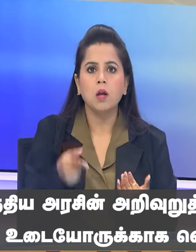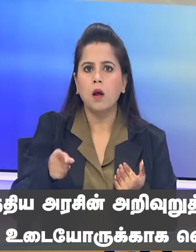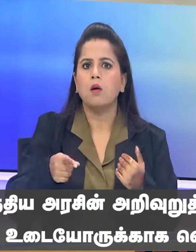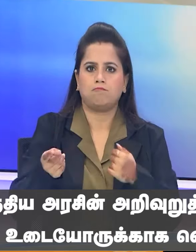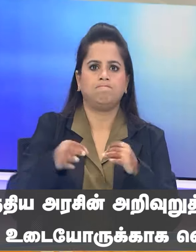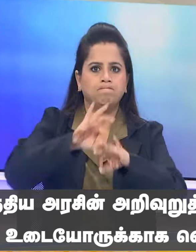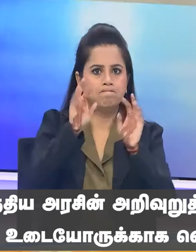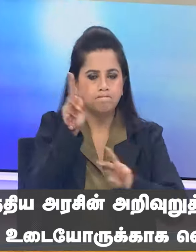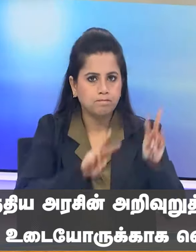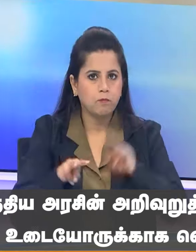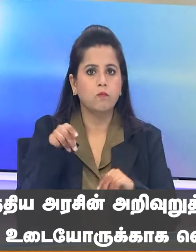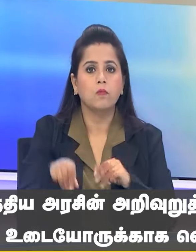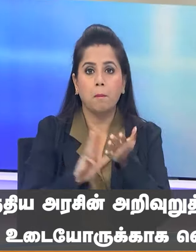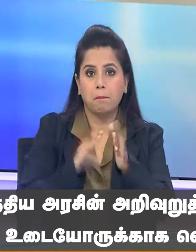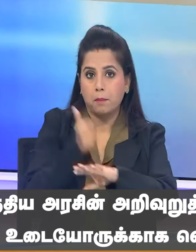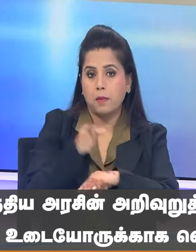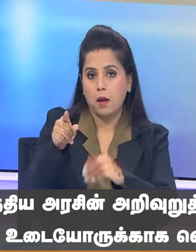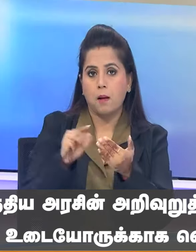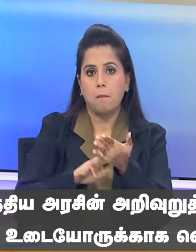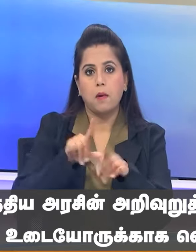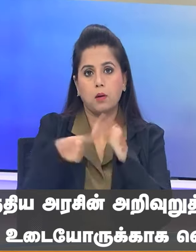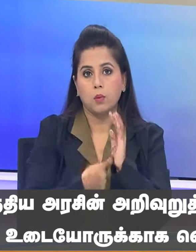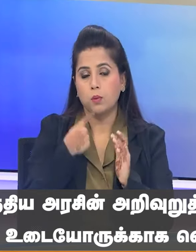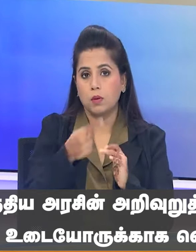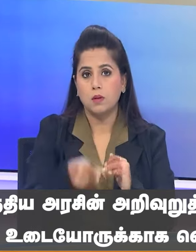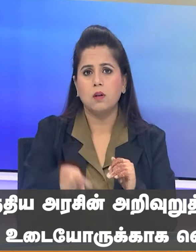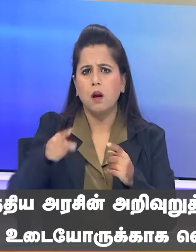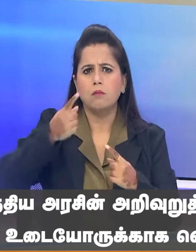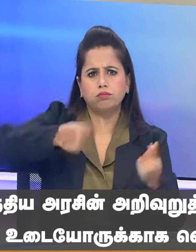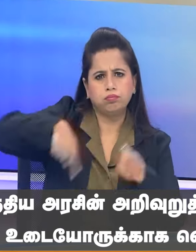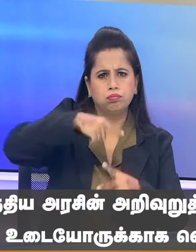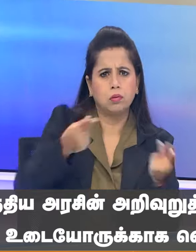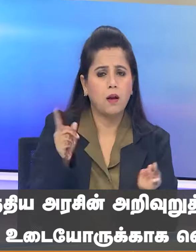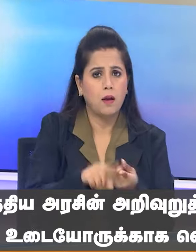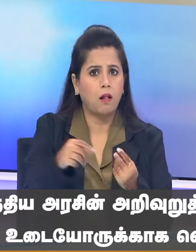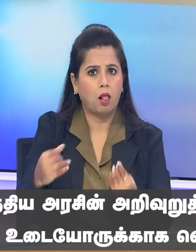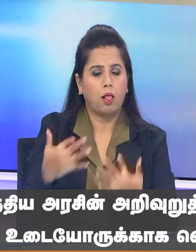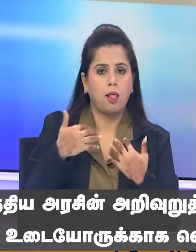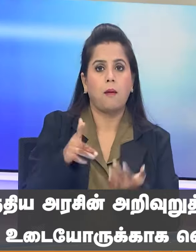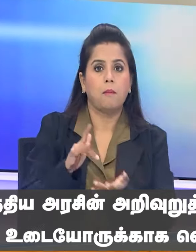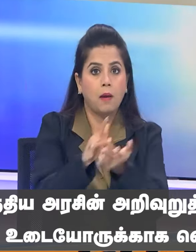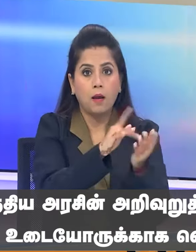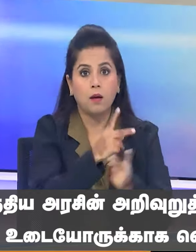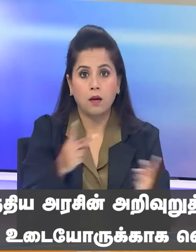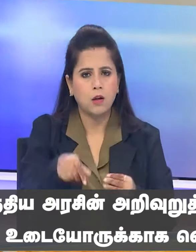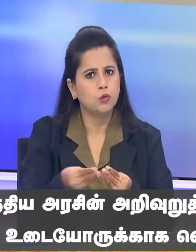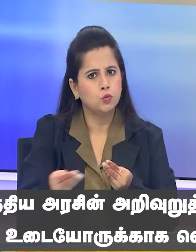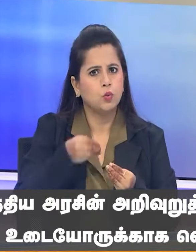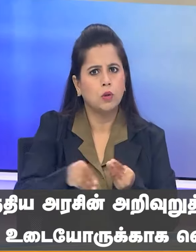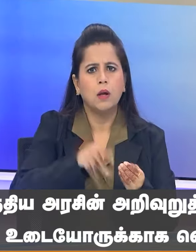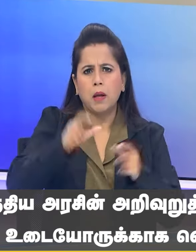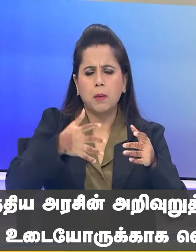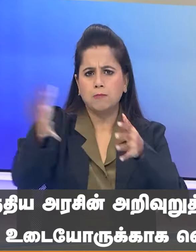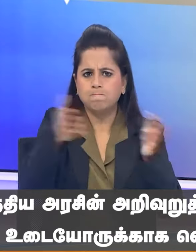बालासौर के जि मजिस्ट्रेट मयूर सूर्यवंशी ने कहा कि चक्रवात से प्रभावित होने की संभावना वाले क्षेत्रों को जल्द खाली